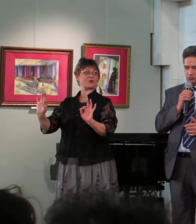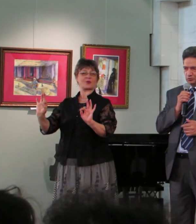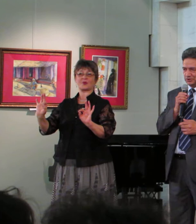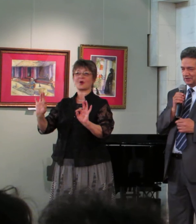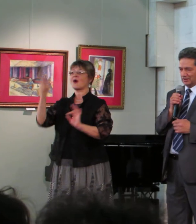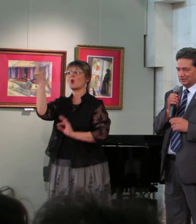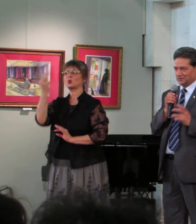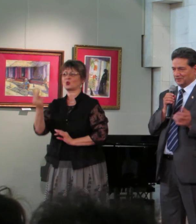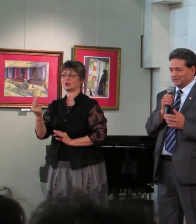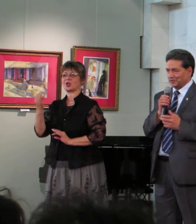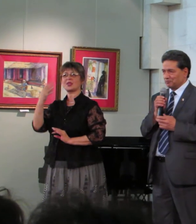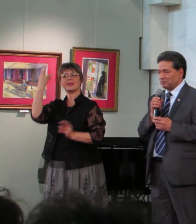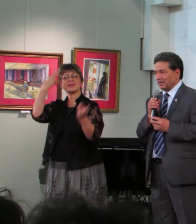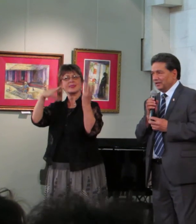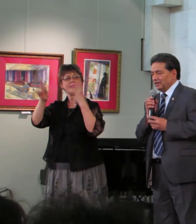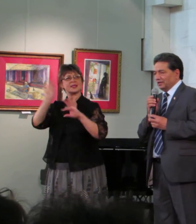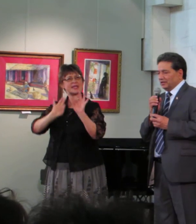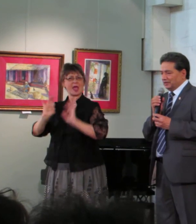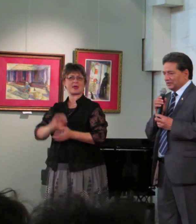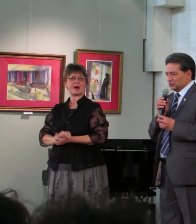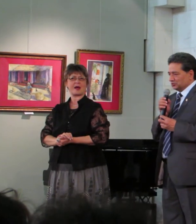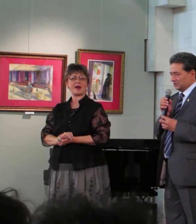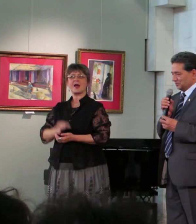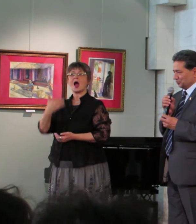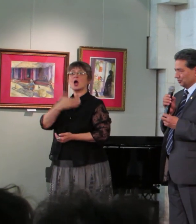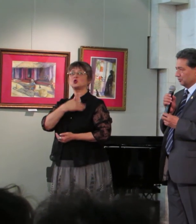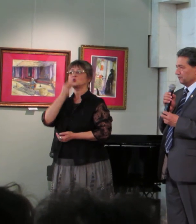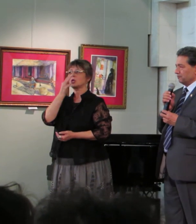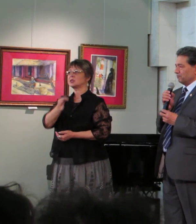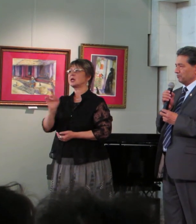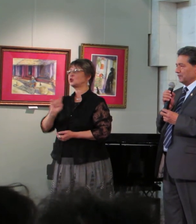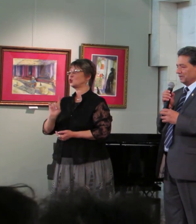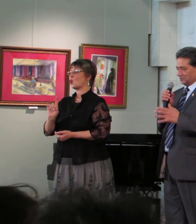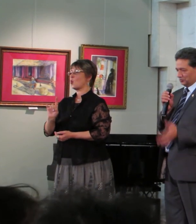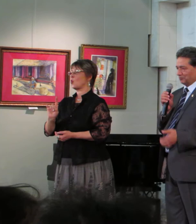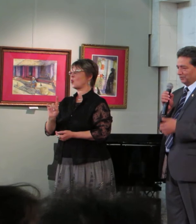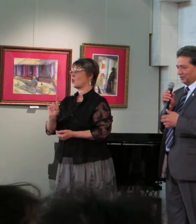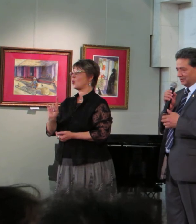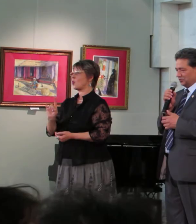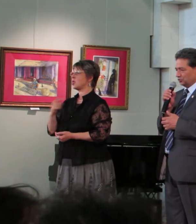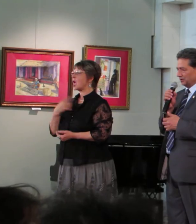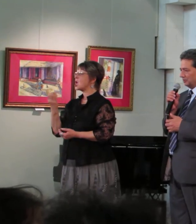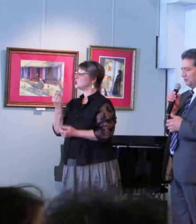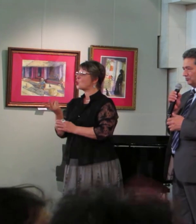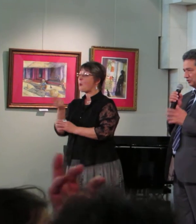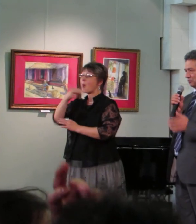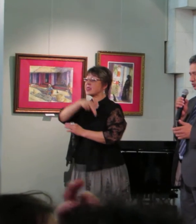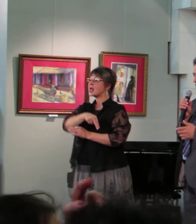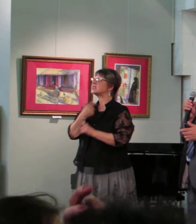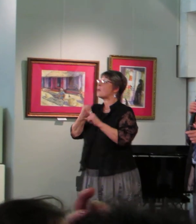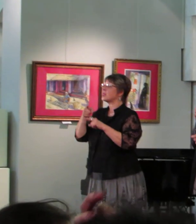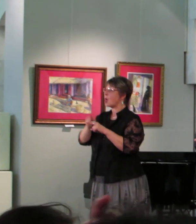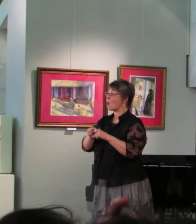замечательного художника и дизайнера. И я хочу сказать, что я сюда подкатился еще и